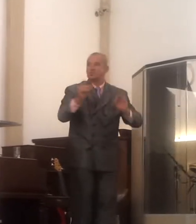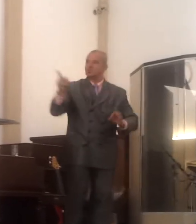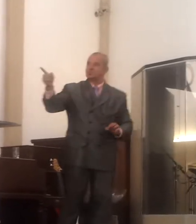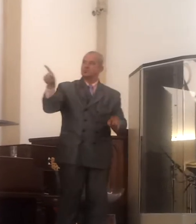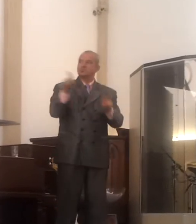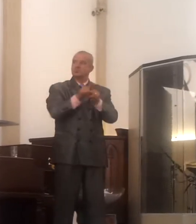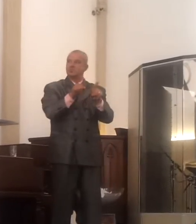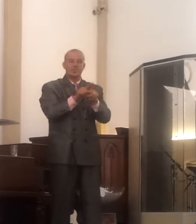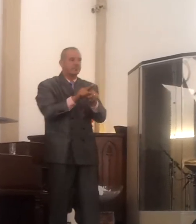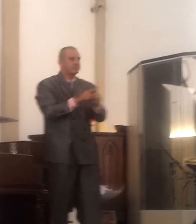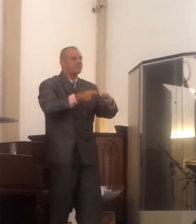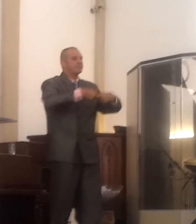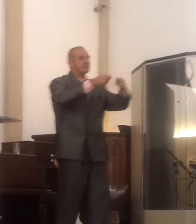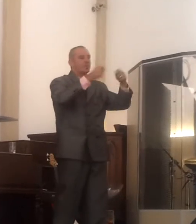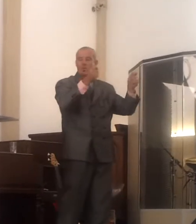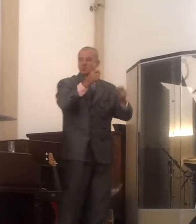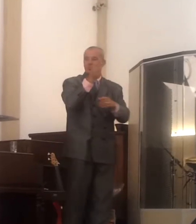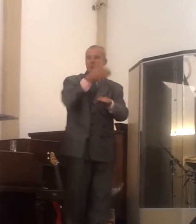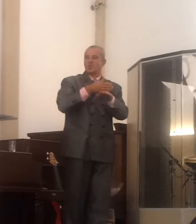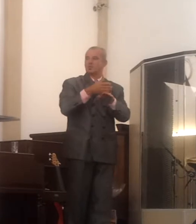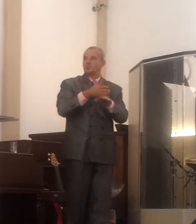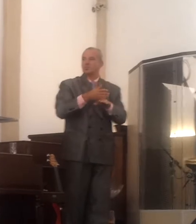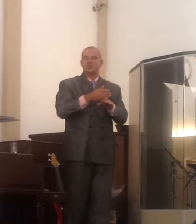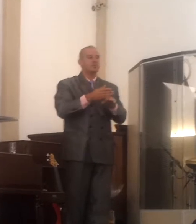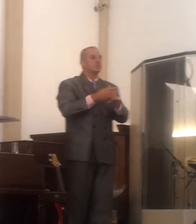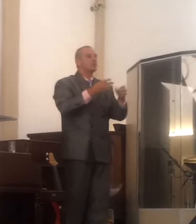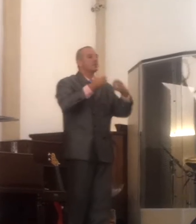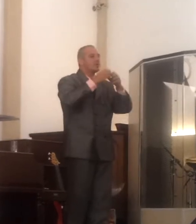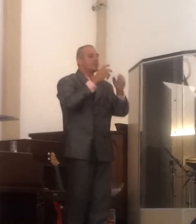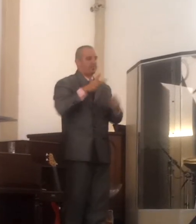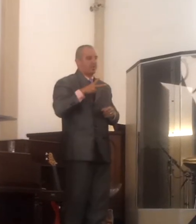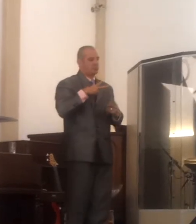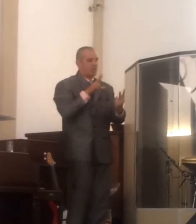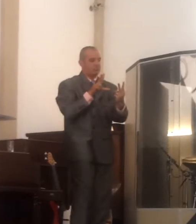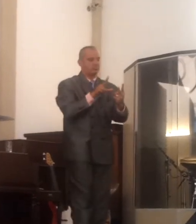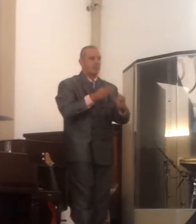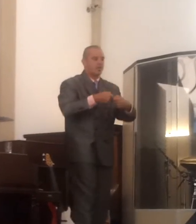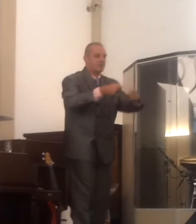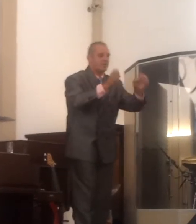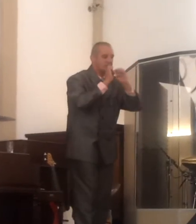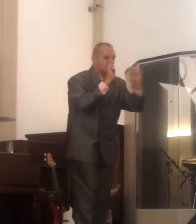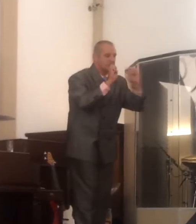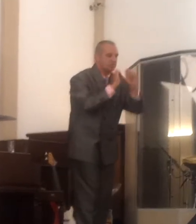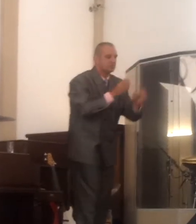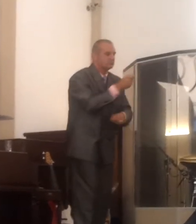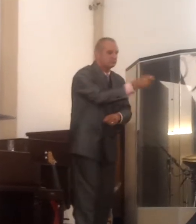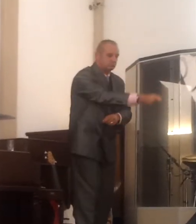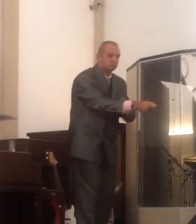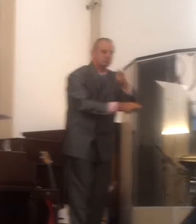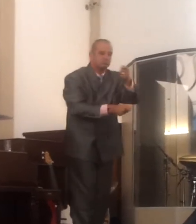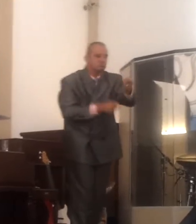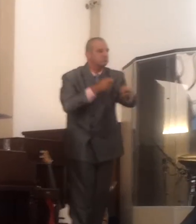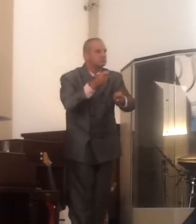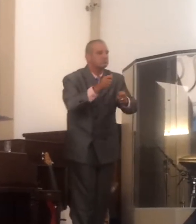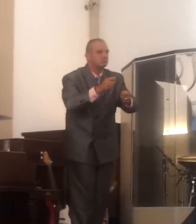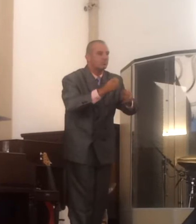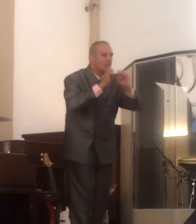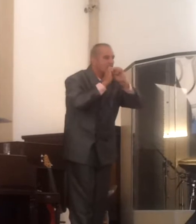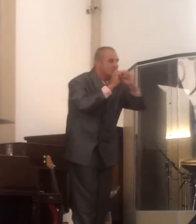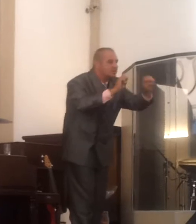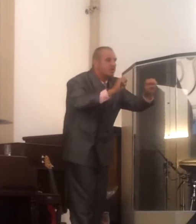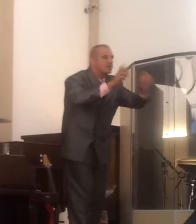nesse momento nós entregamos, meus irmãos, o evangelismo pessoal. O evangelismo é aquele que a gente busca